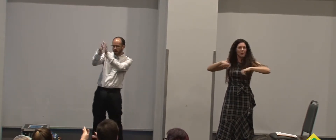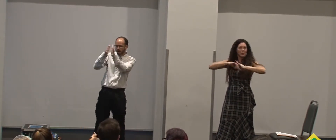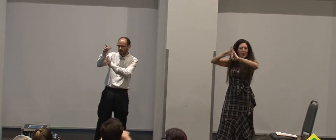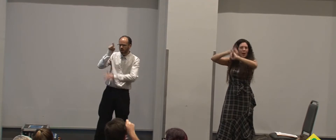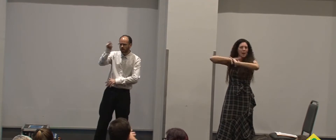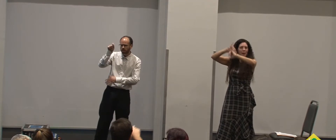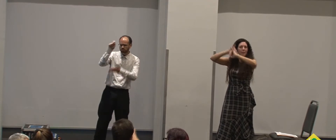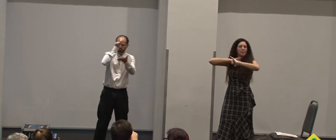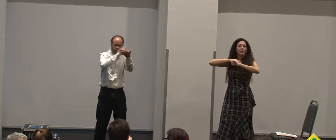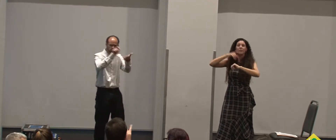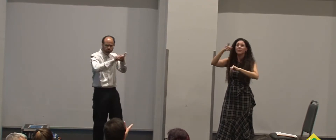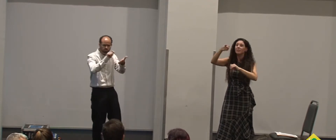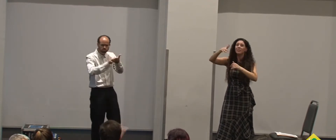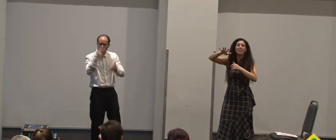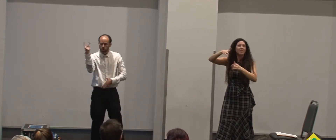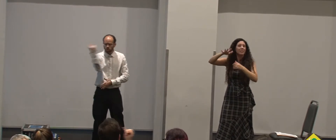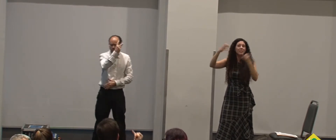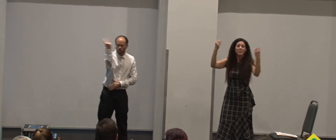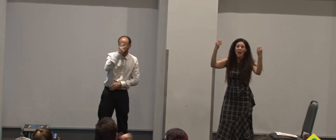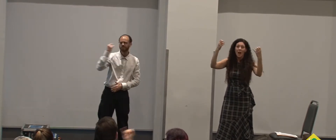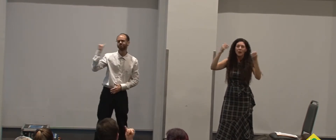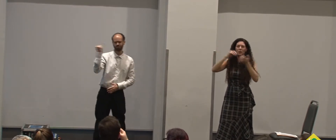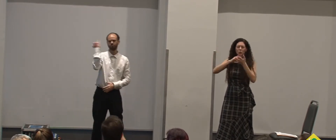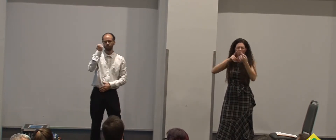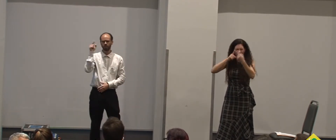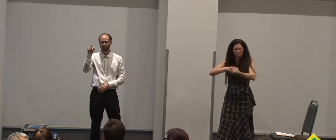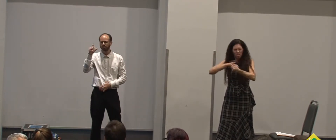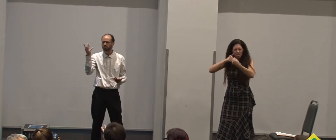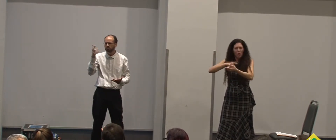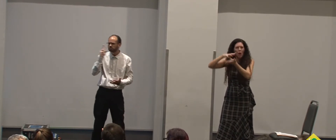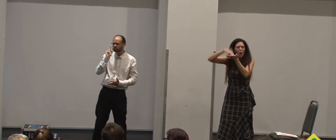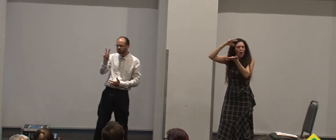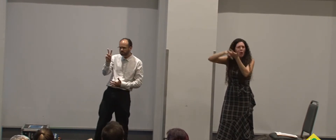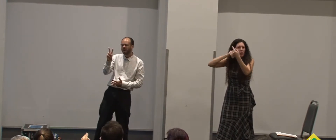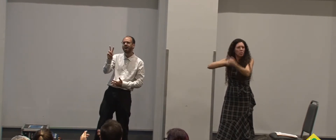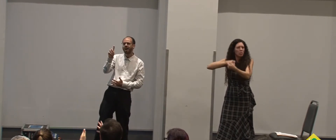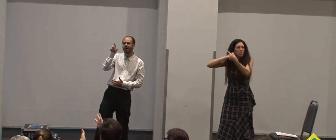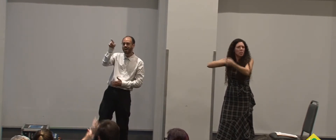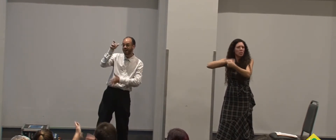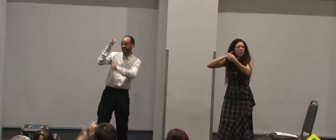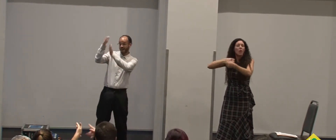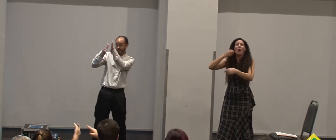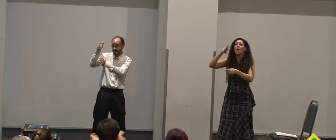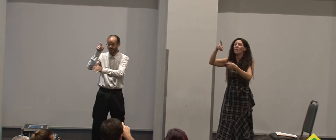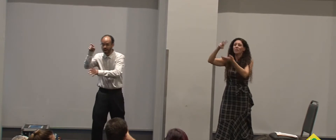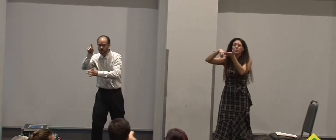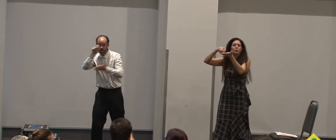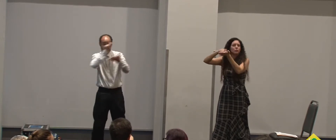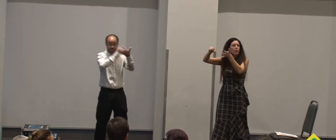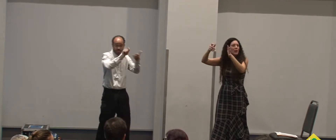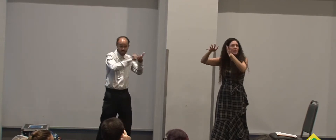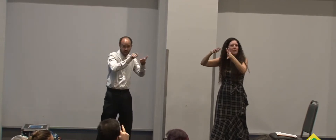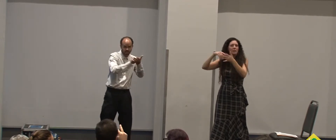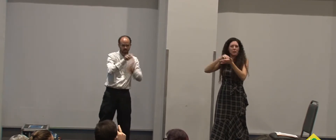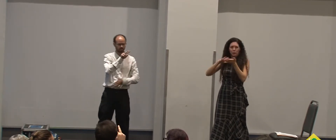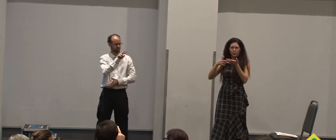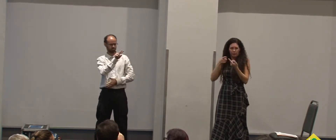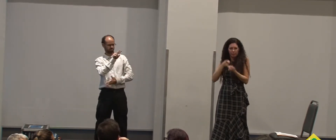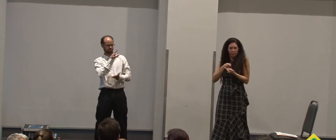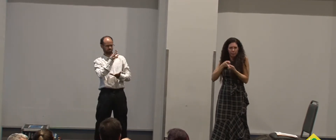desses 4 registros que a gente tem, tanto em língua de sinais quanto em língua escrita, e que eles sejam trabalhados de uma